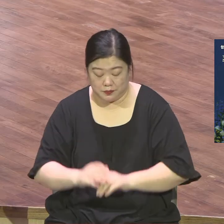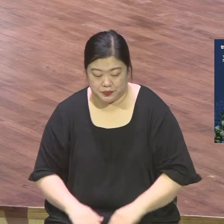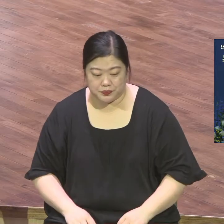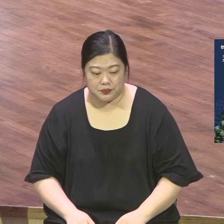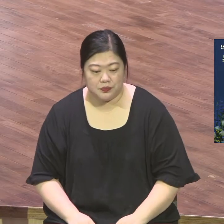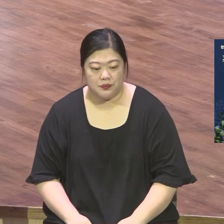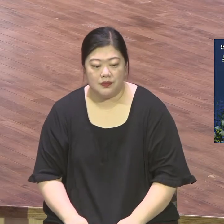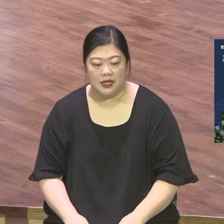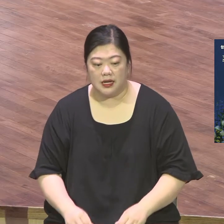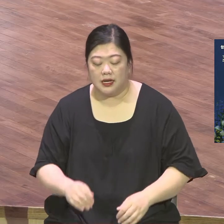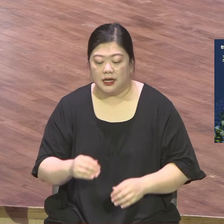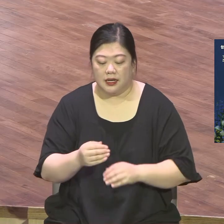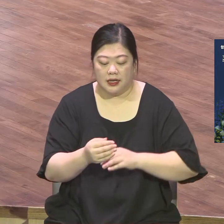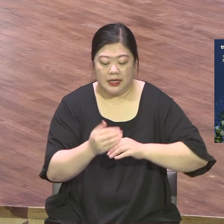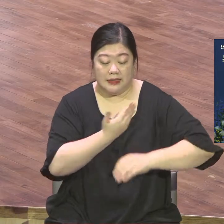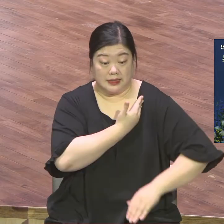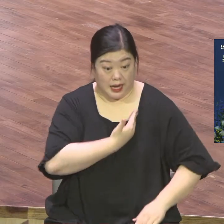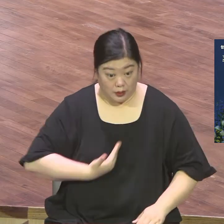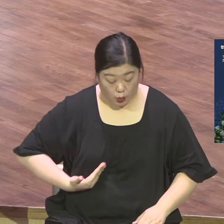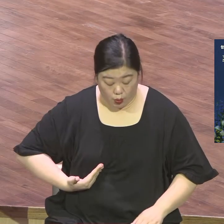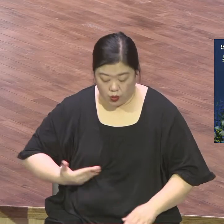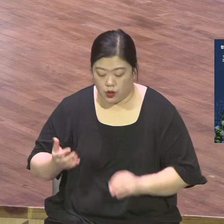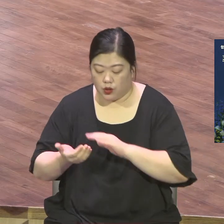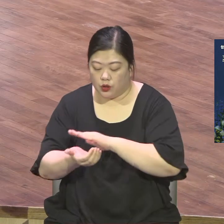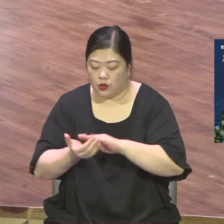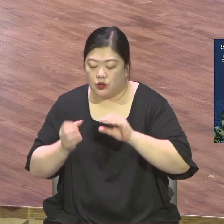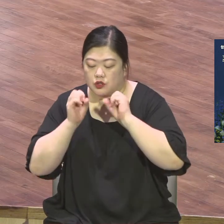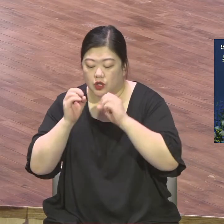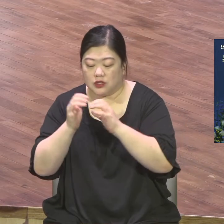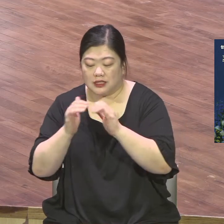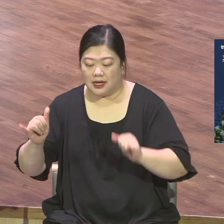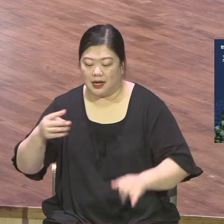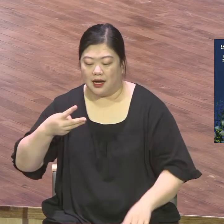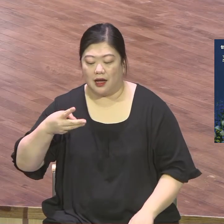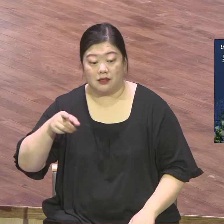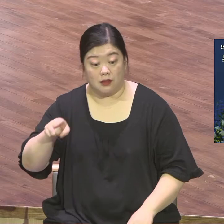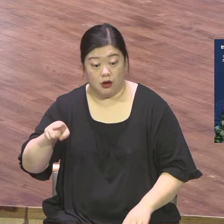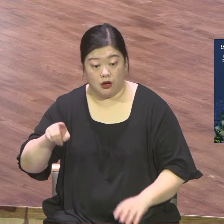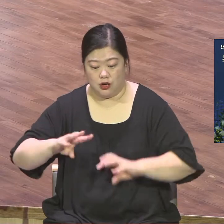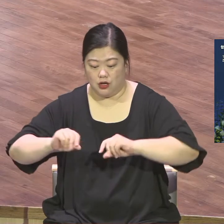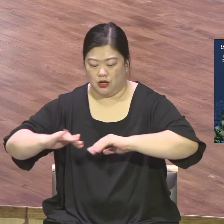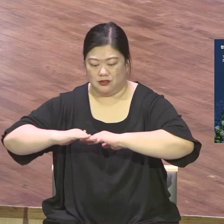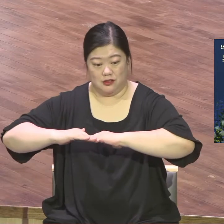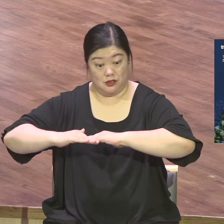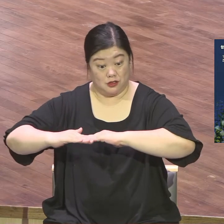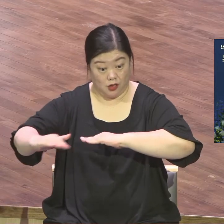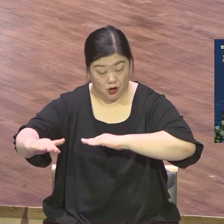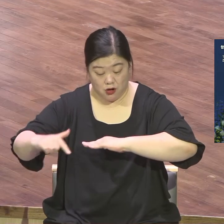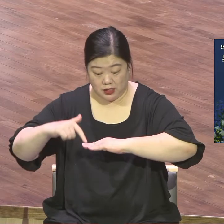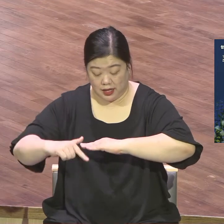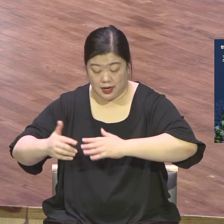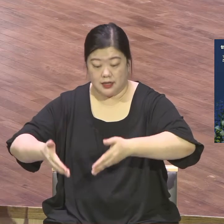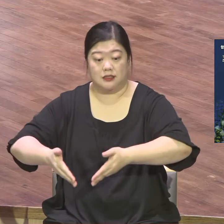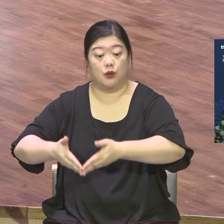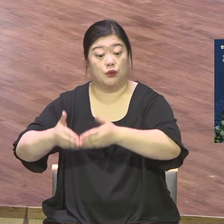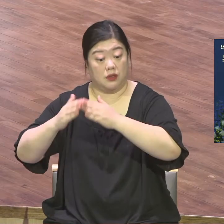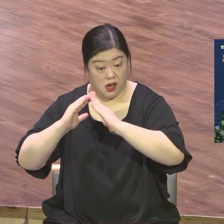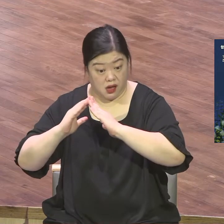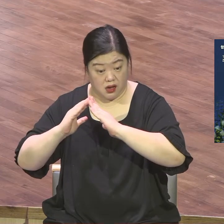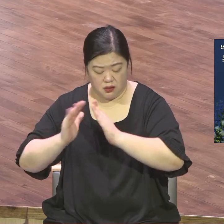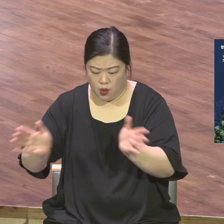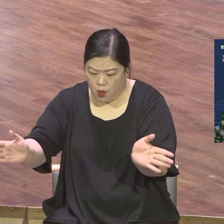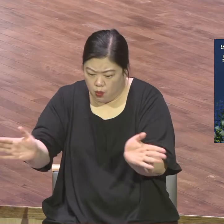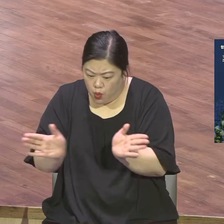사도들과 선지자들의 터, 사도들과 선지자들이 성령의 감동으로 기록한 하나님의 말씀을 여기서 말하는